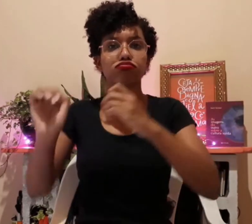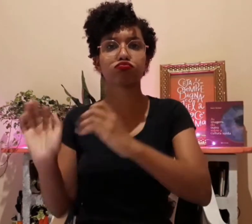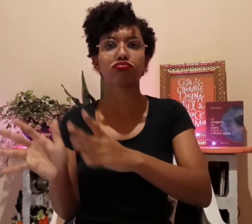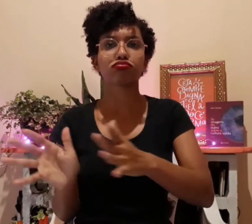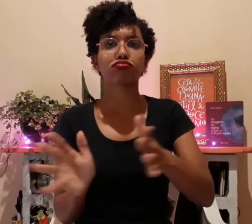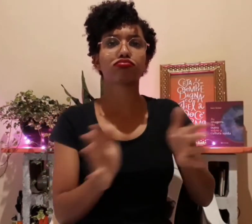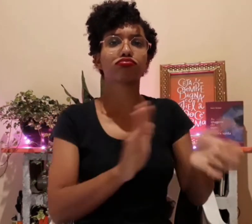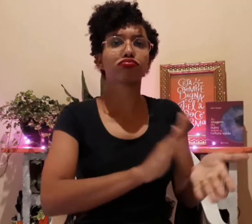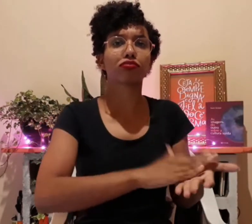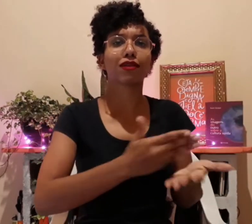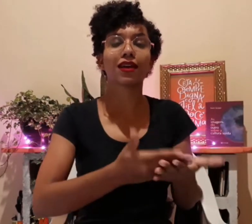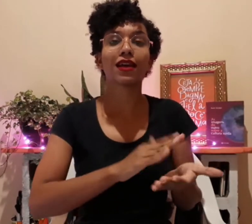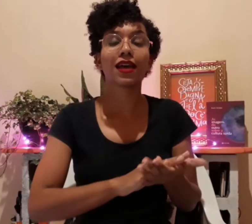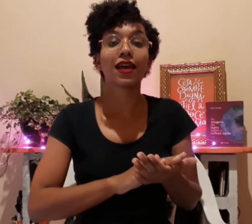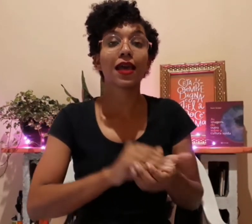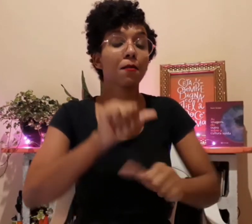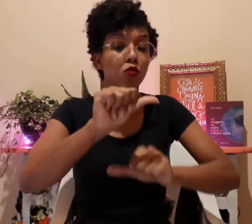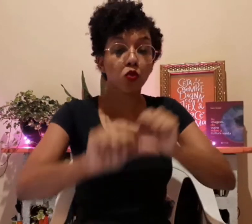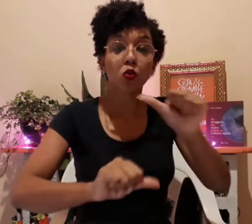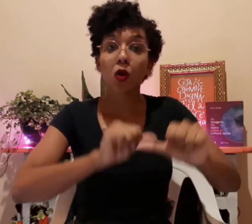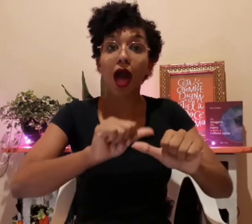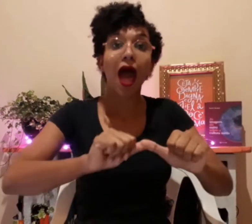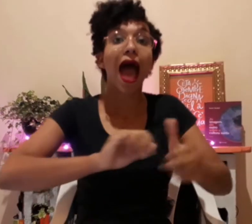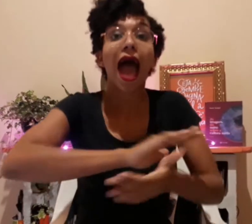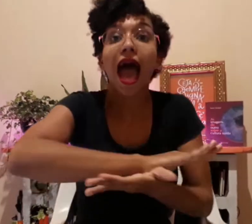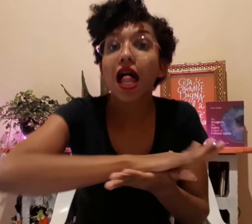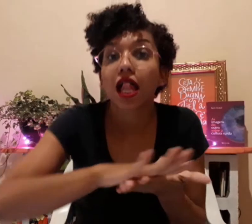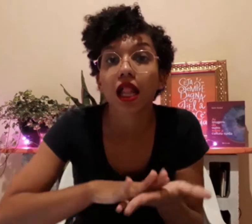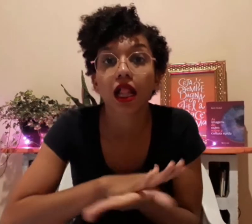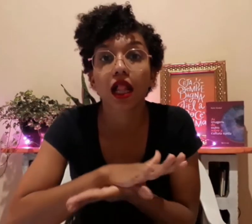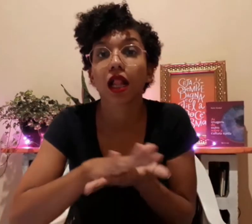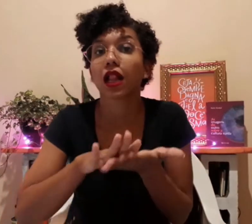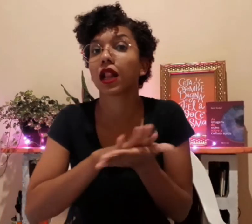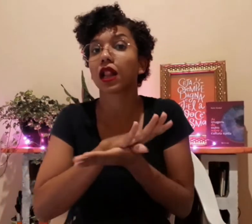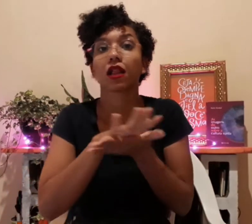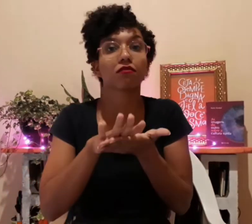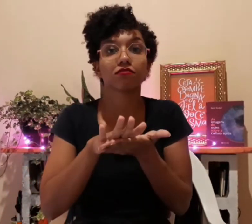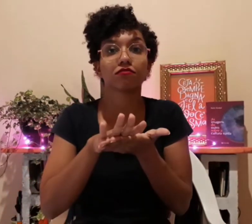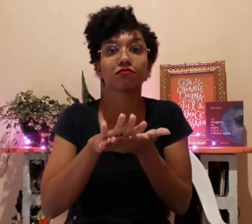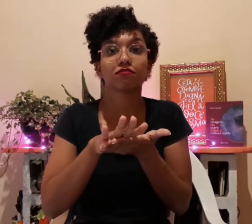Faço toda a sinalização dessa história, interpreto, só que eu não troco absolutamente nada.